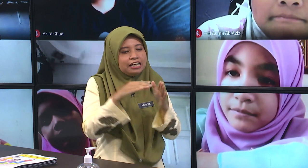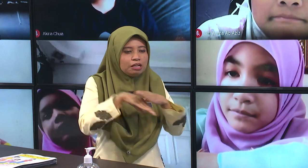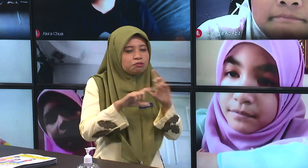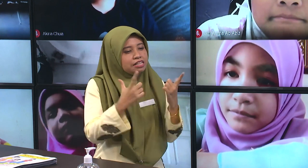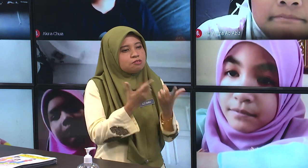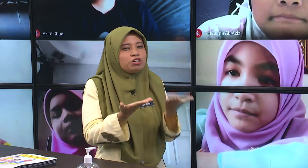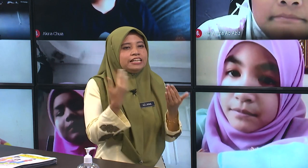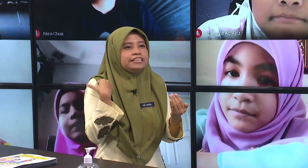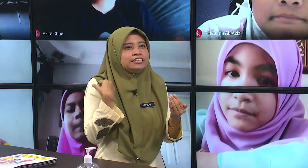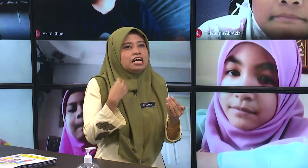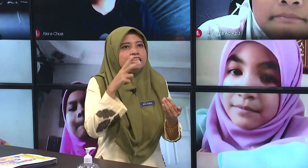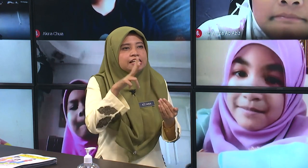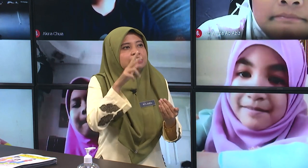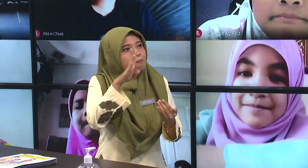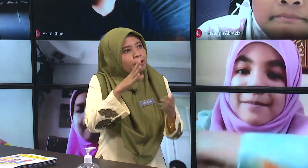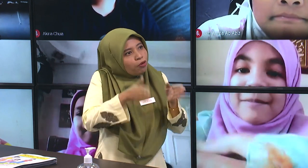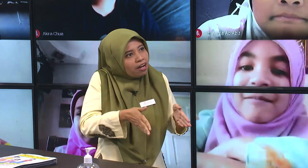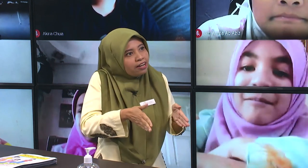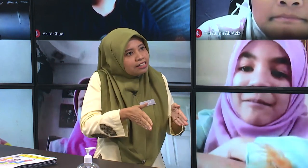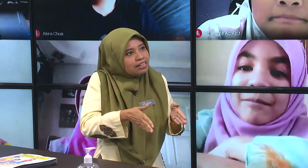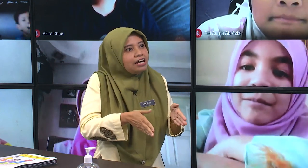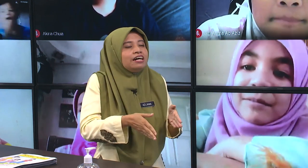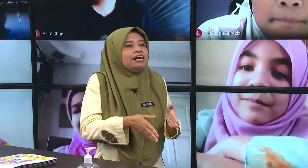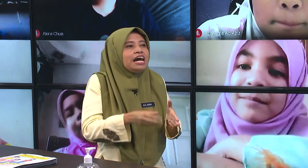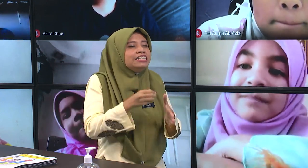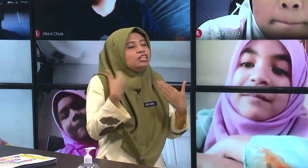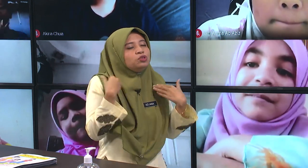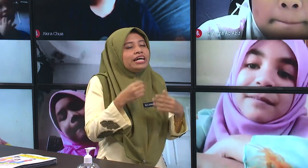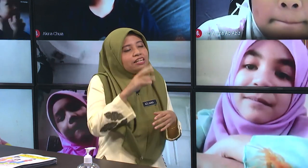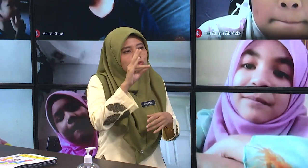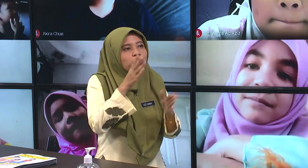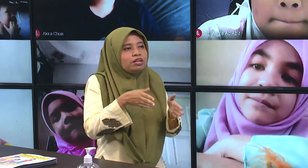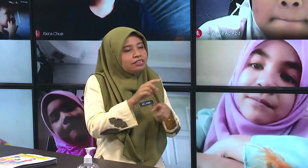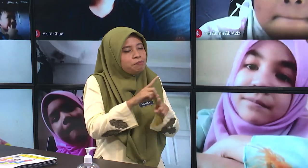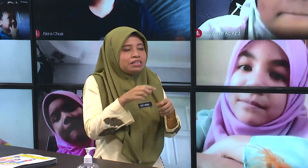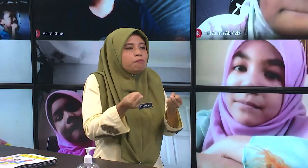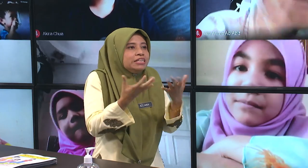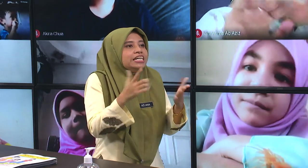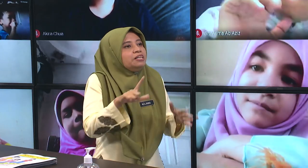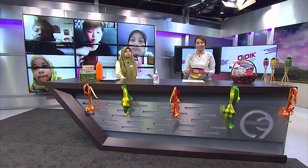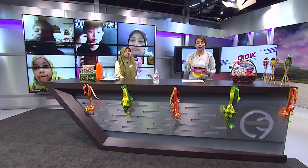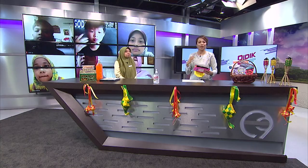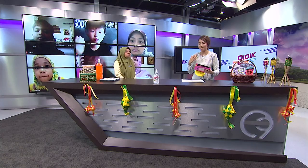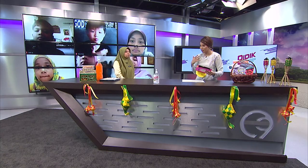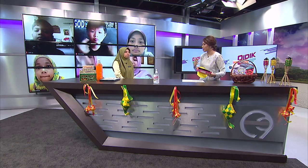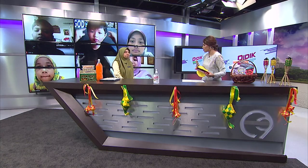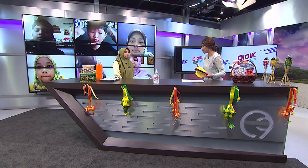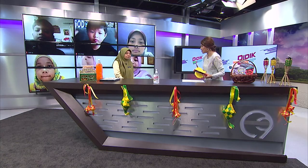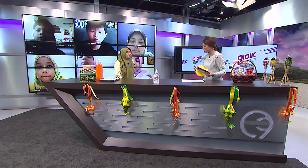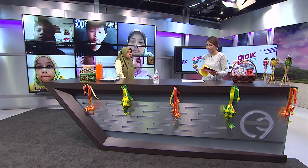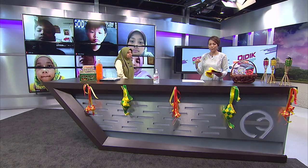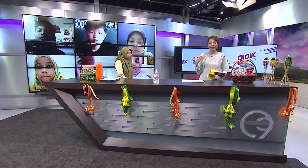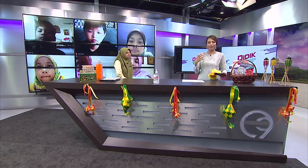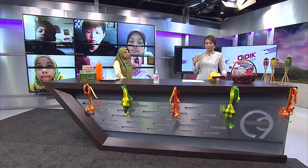Jadi dalam kelas mungkin ada 3-4 orang. Adalah juga yang 7 orang tapi tak banyaklah. Saya memang tak sabar